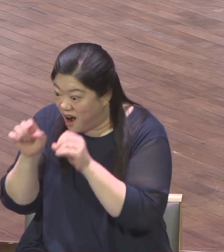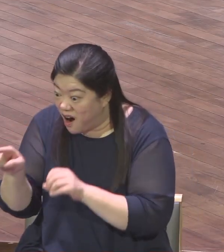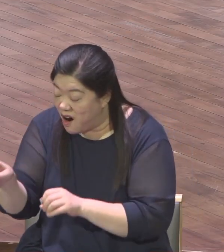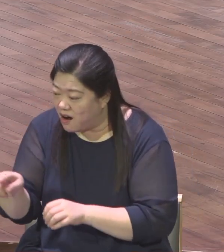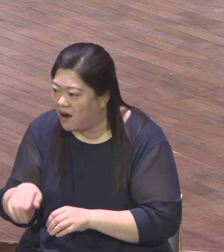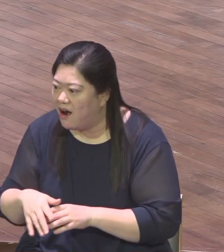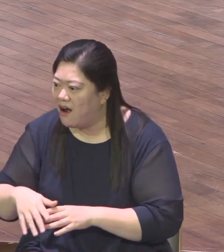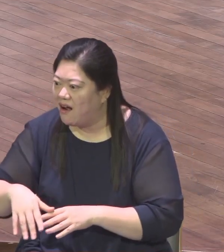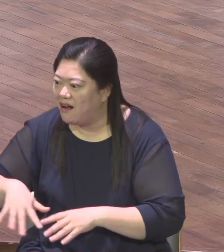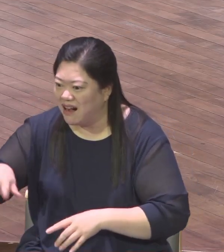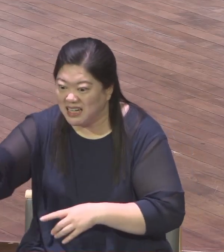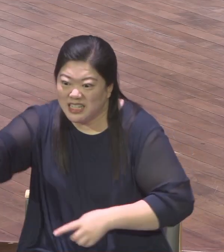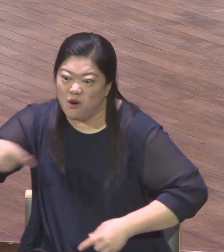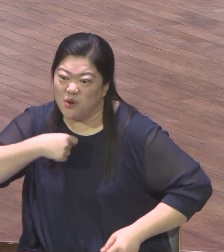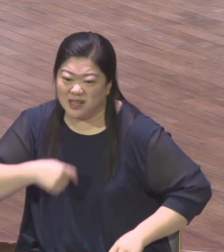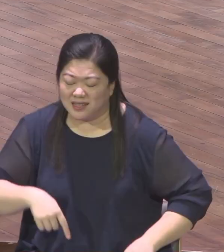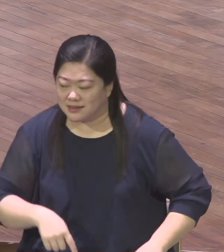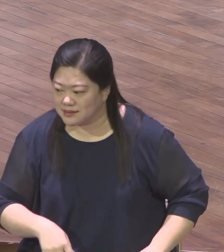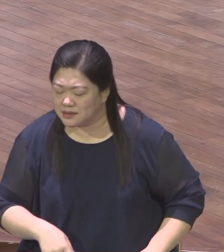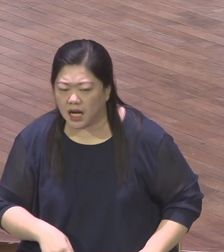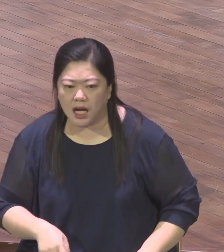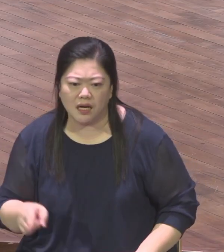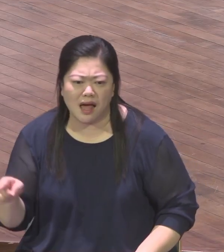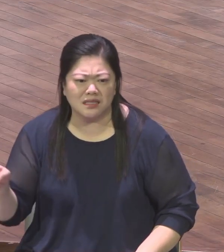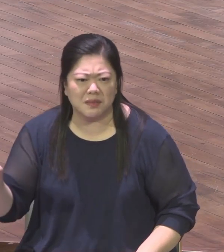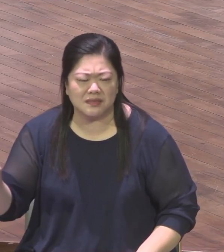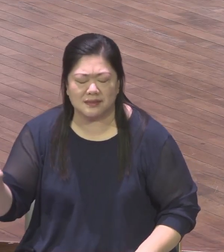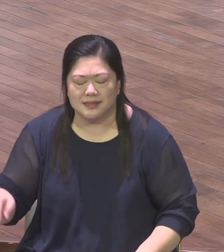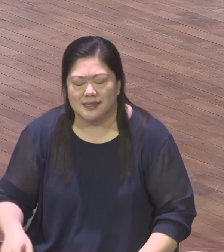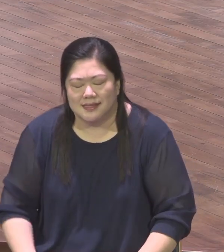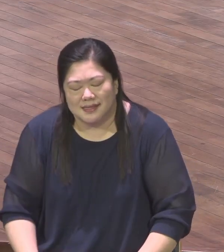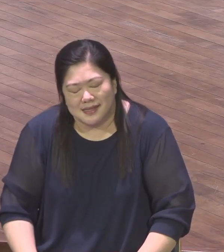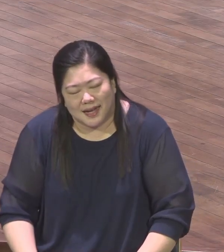에르메스만 가져가더니 이야 속으로 나 아픈다.